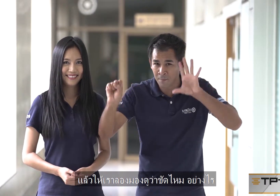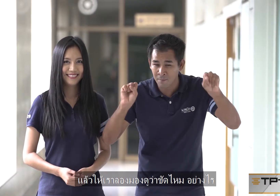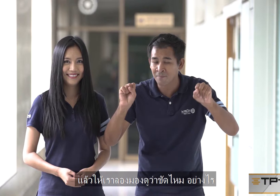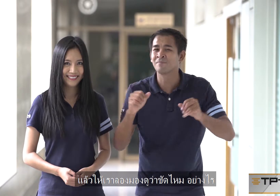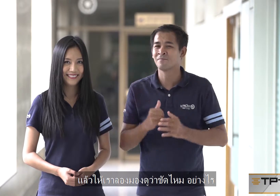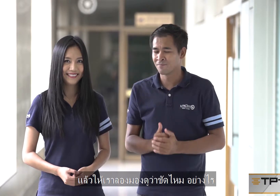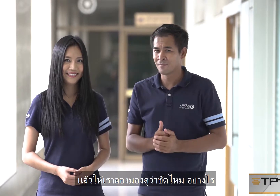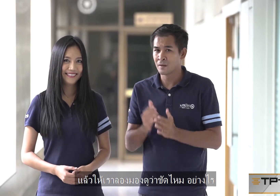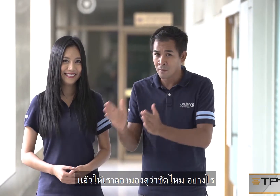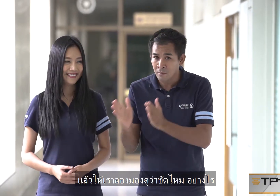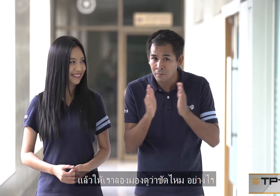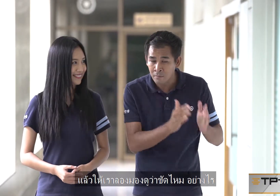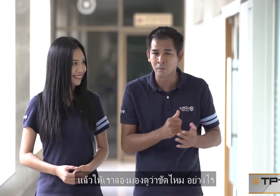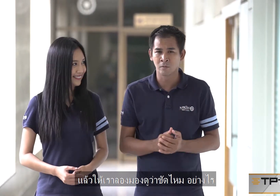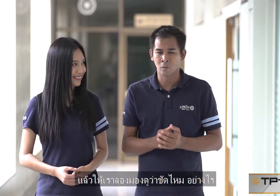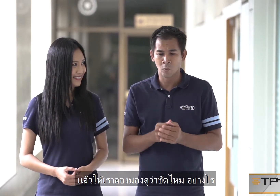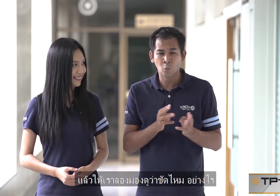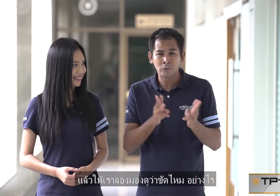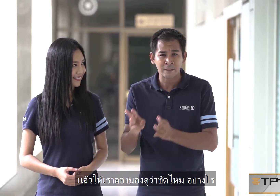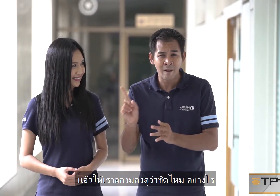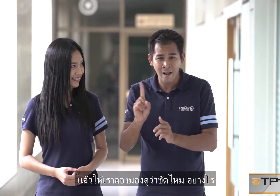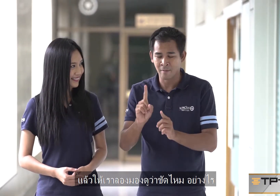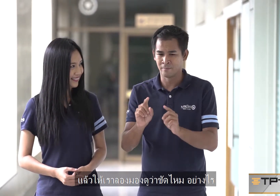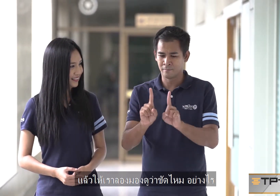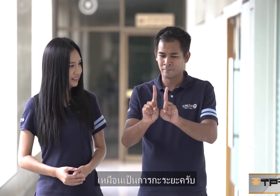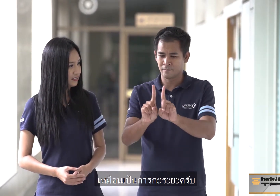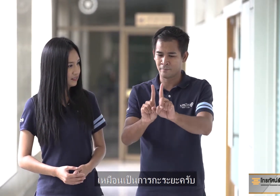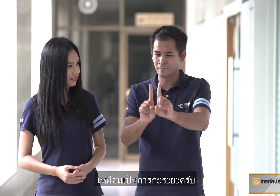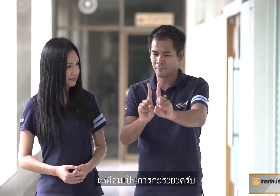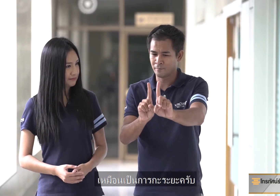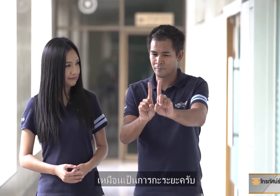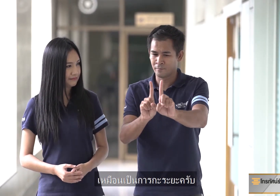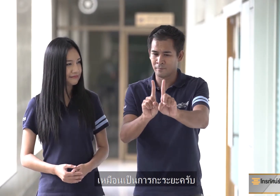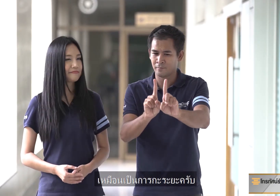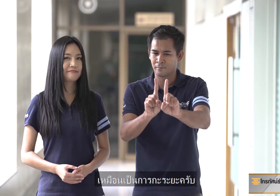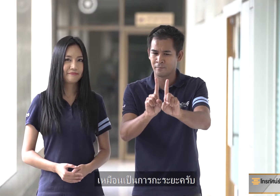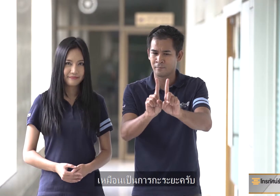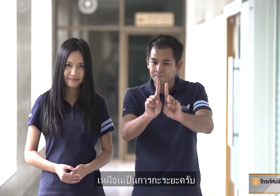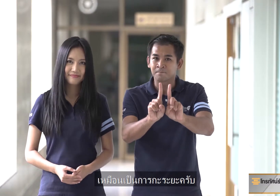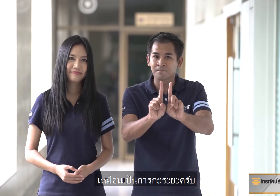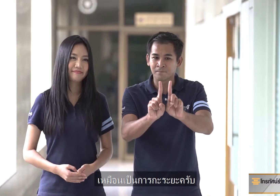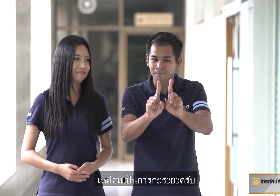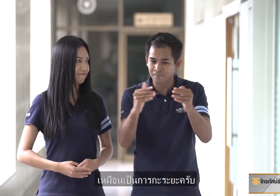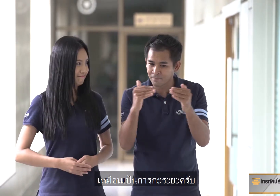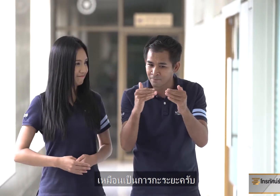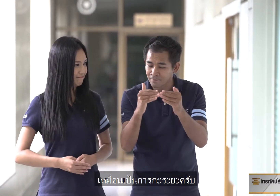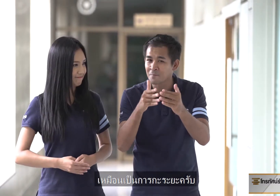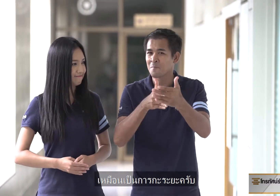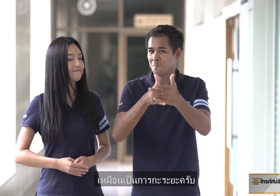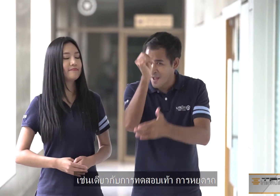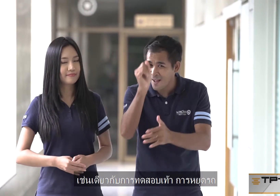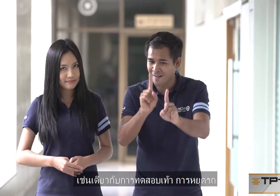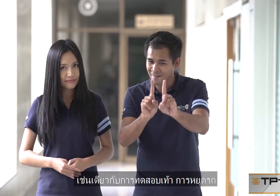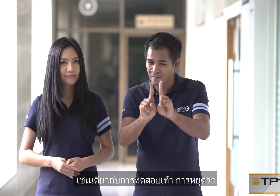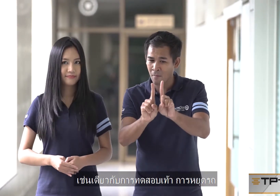แล้วให้เราลองมองดูว่าชัดไหมอย่างไรเหมือนเป็นการกะระยะครับ